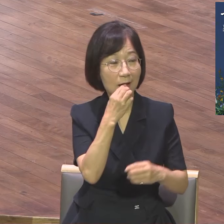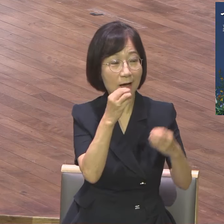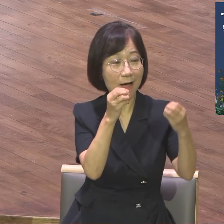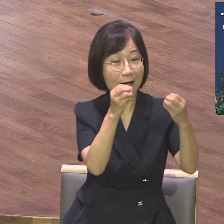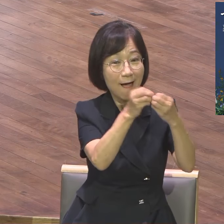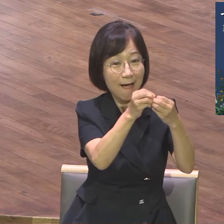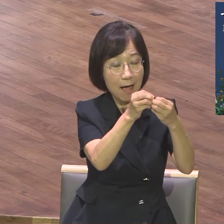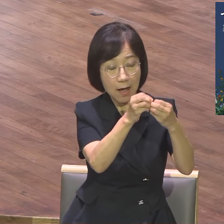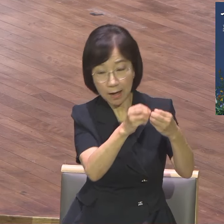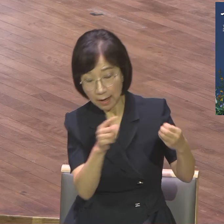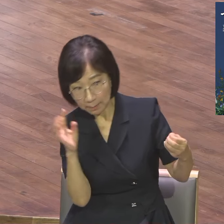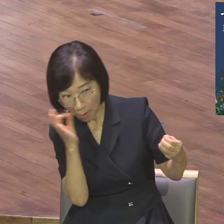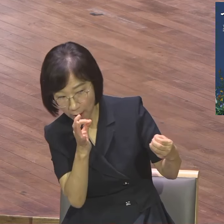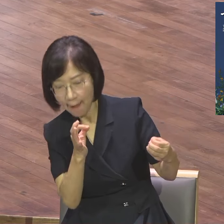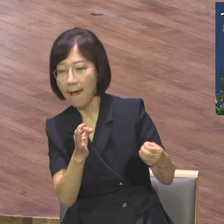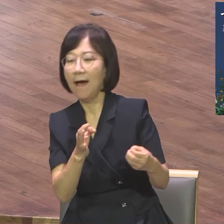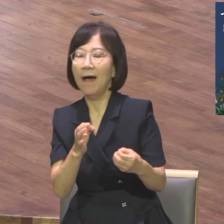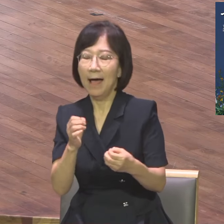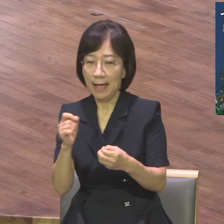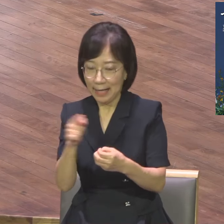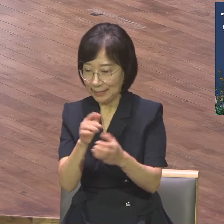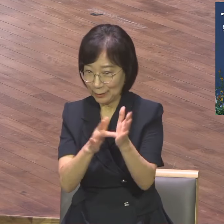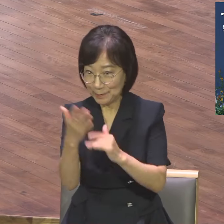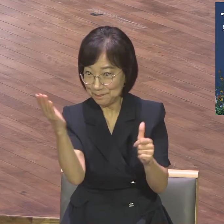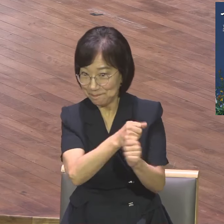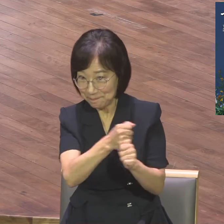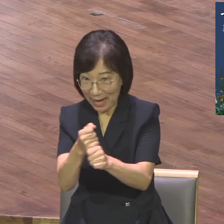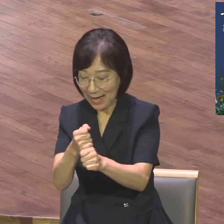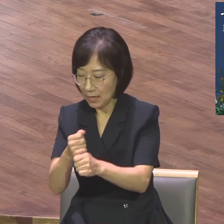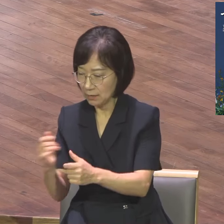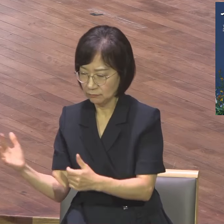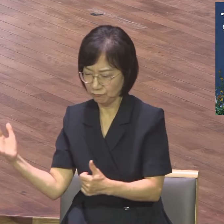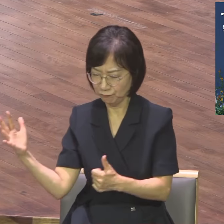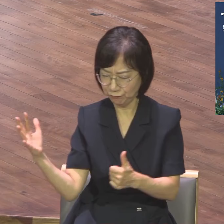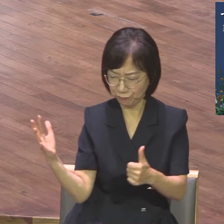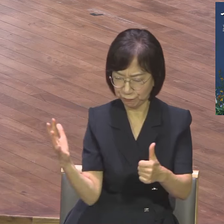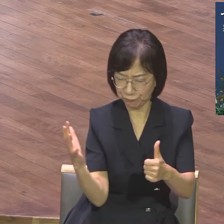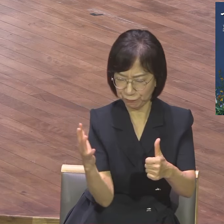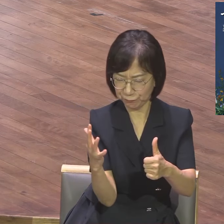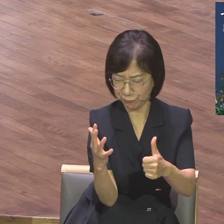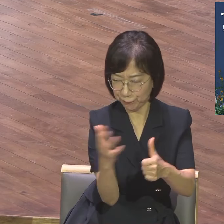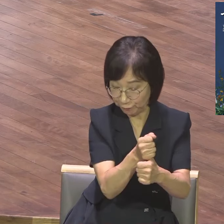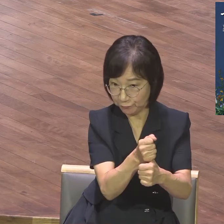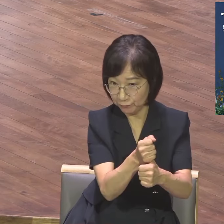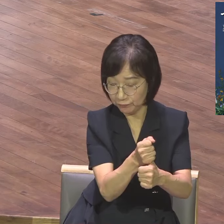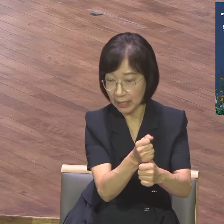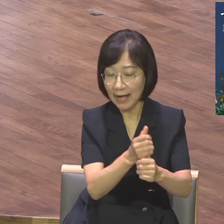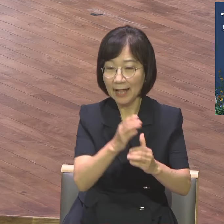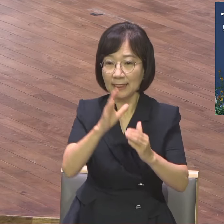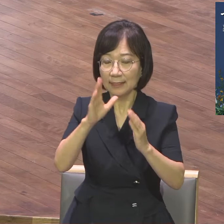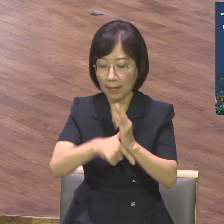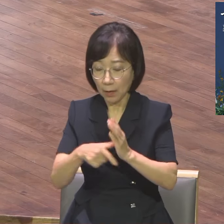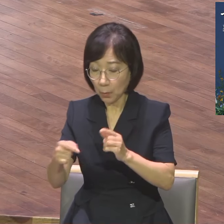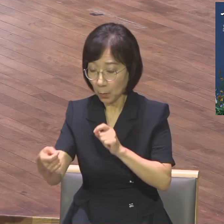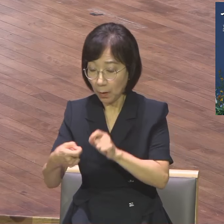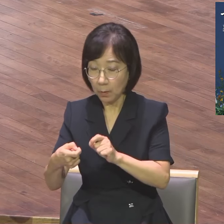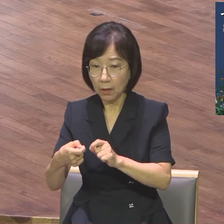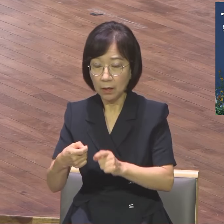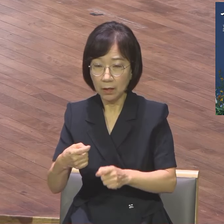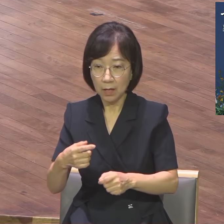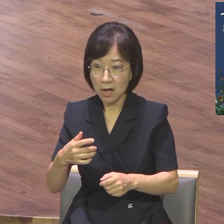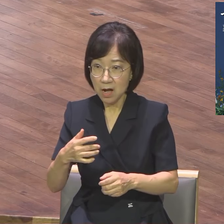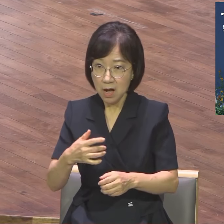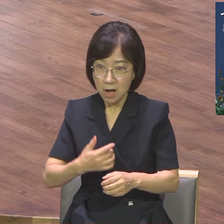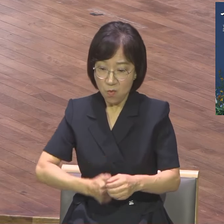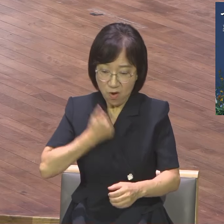무리들이 예수님의 손을 그렇게 잡으면서 체포하려고 할 때, 그때 옆에 있던 자 중 한 사람